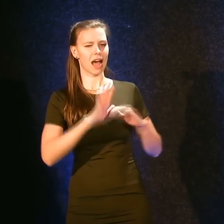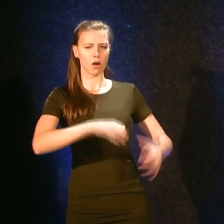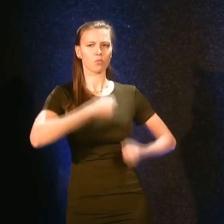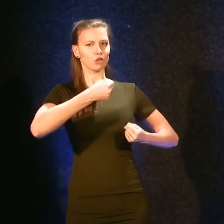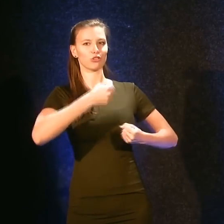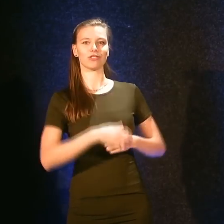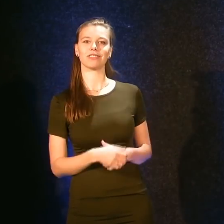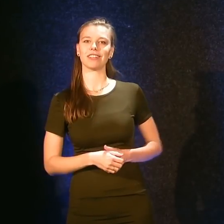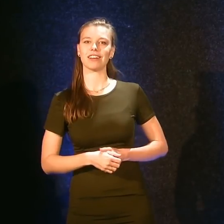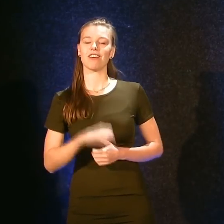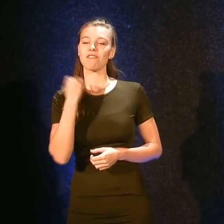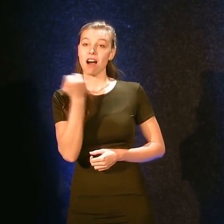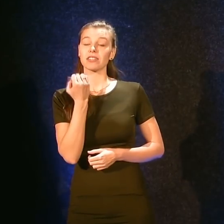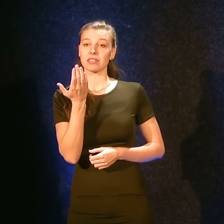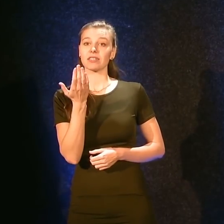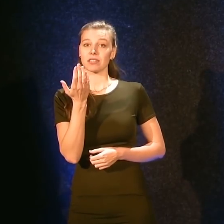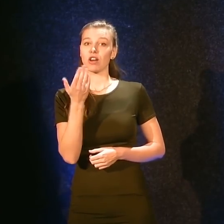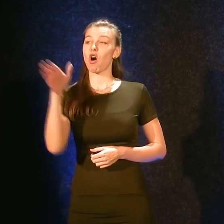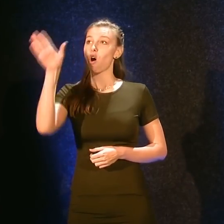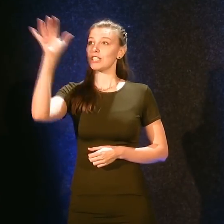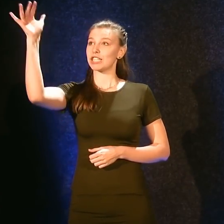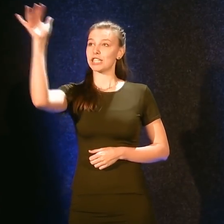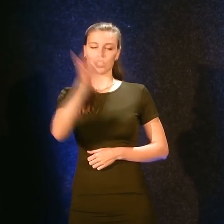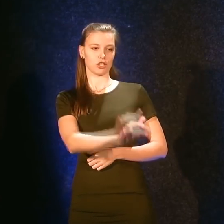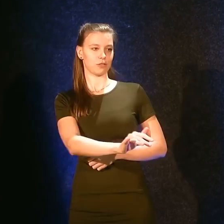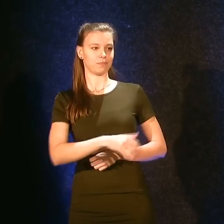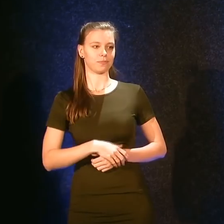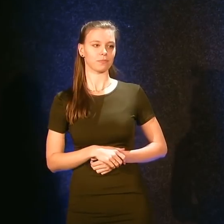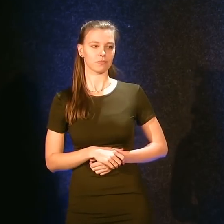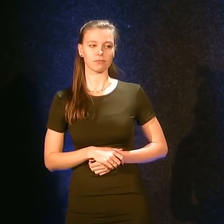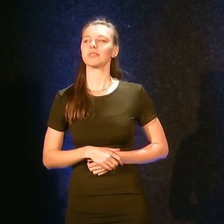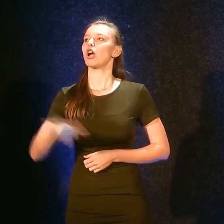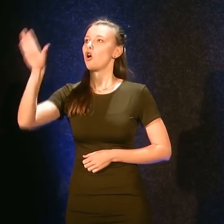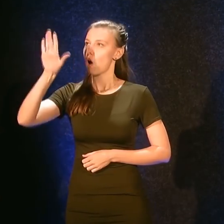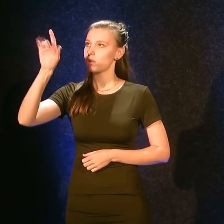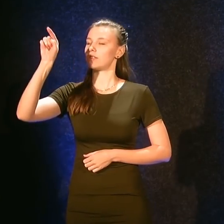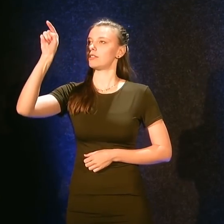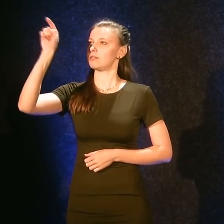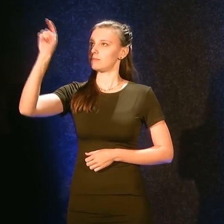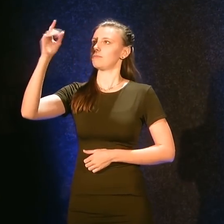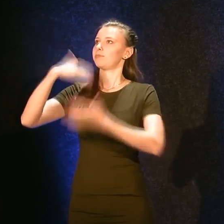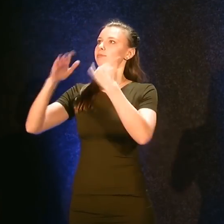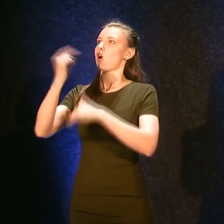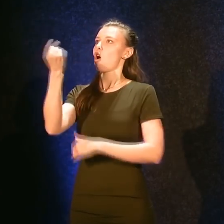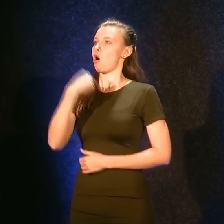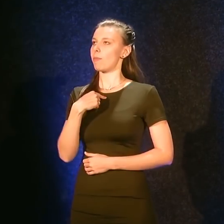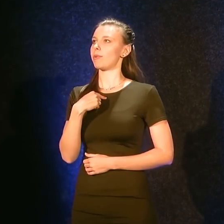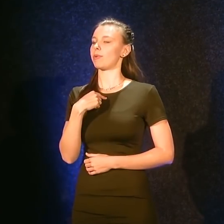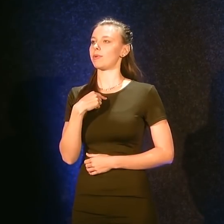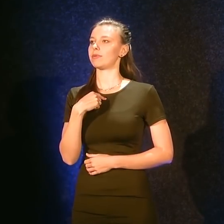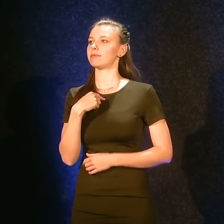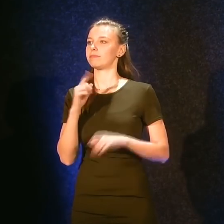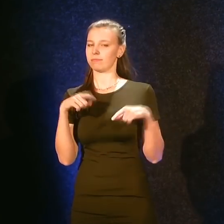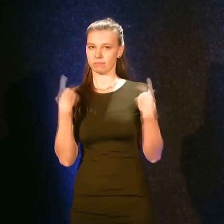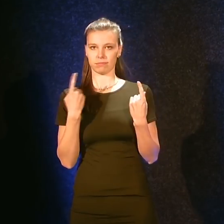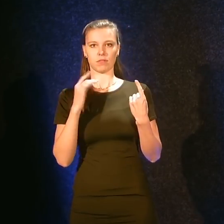moed, want God is daar. Hij heeft op me gesproken. Hij heeft gezegd dat we het vege lijf